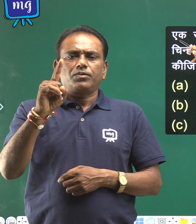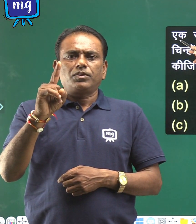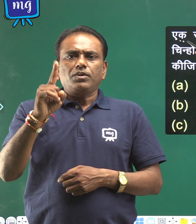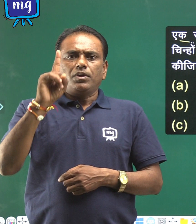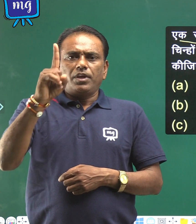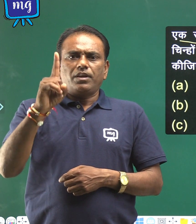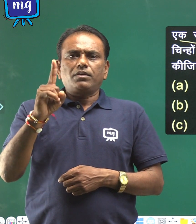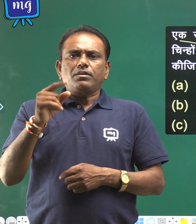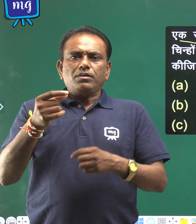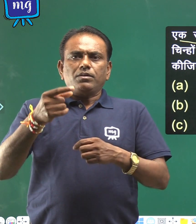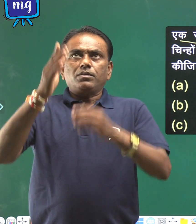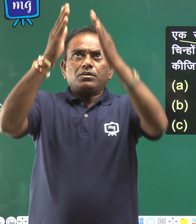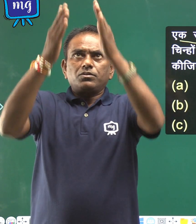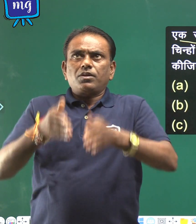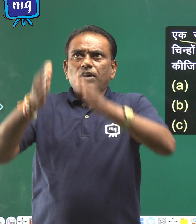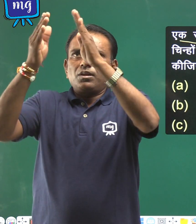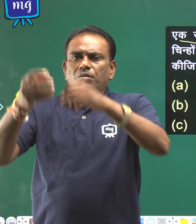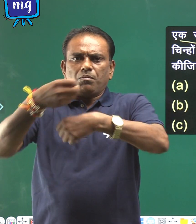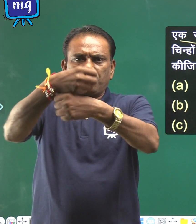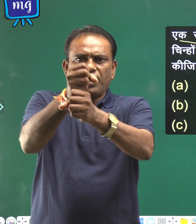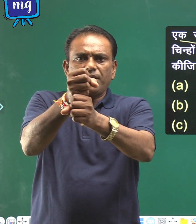एक सारणी बनाइए